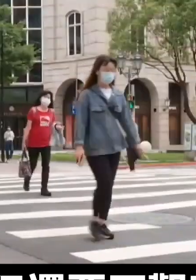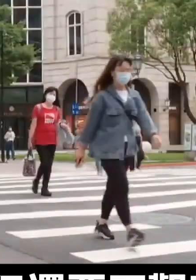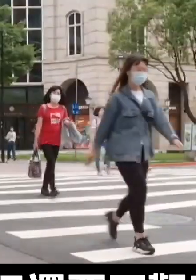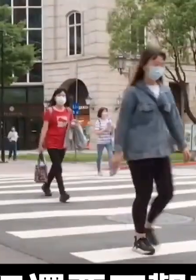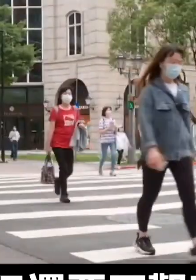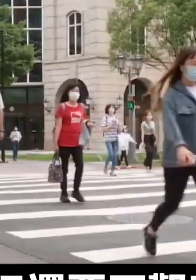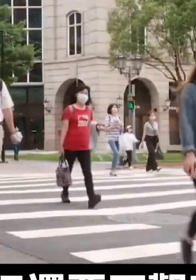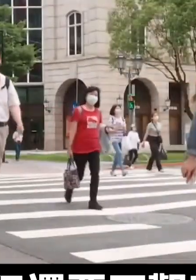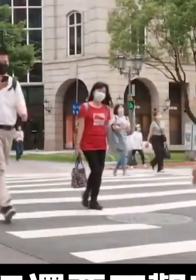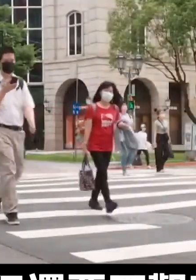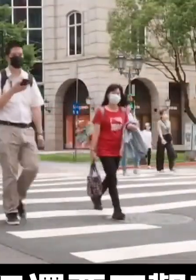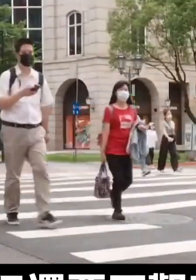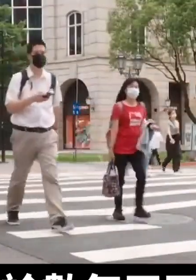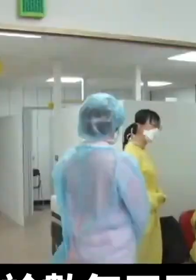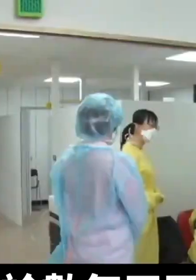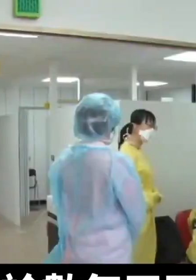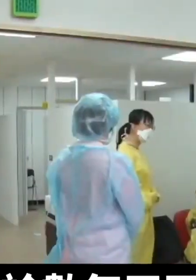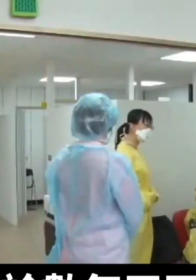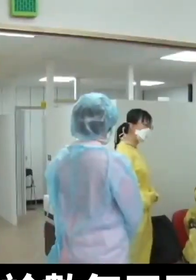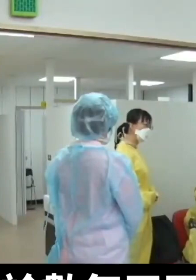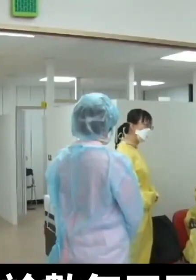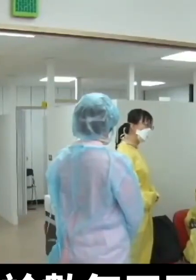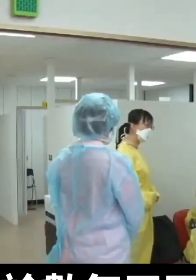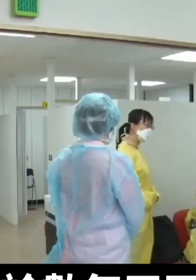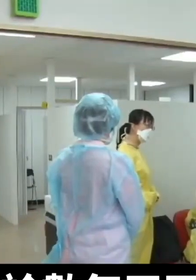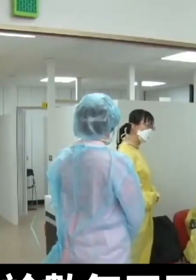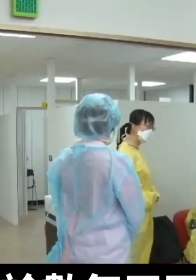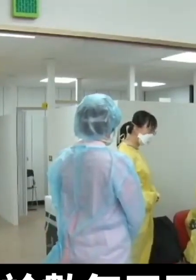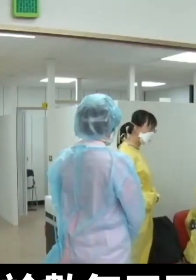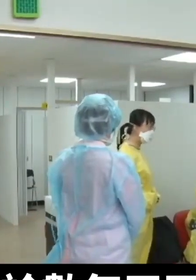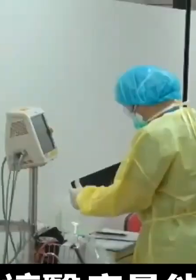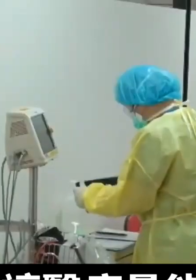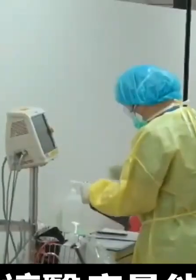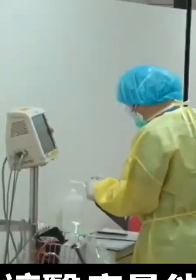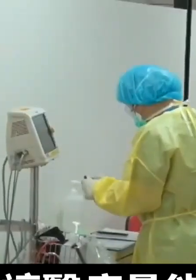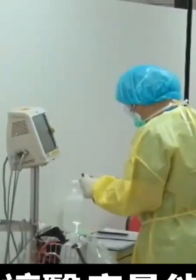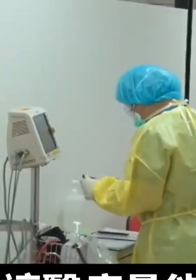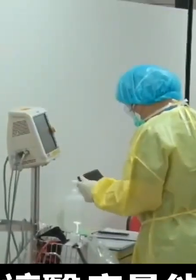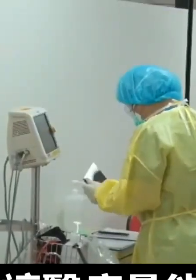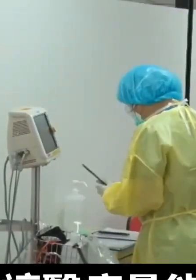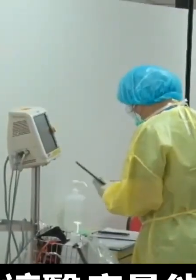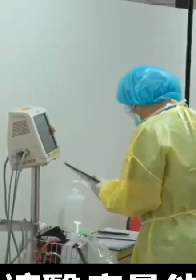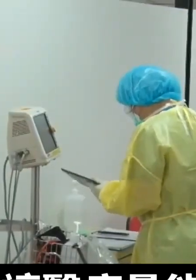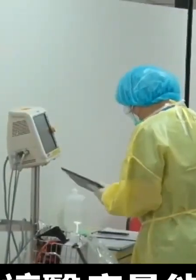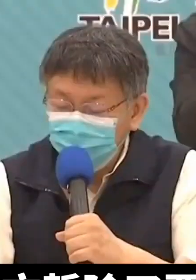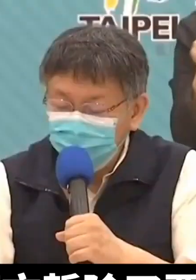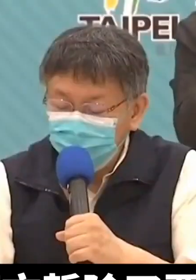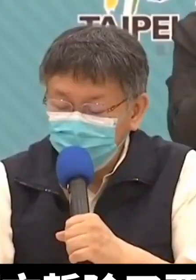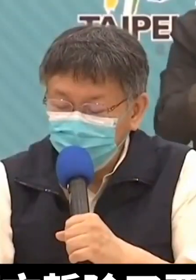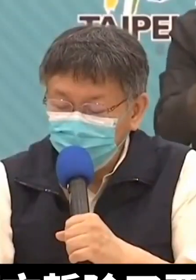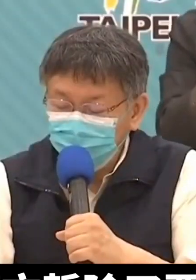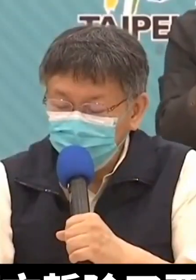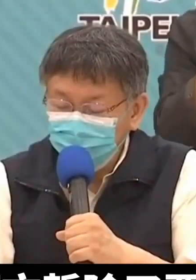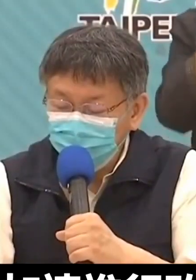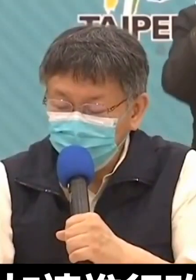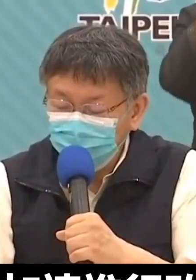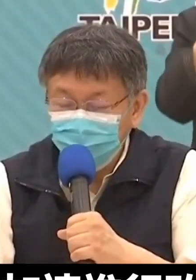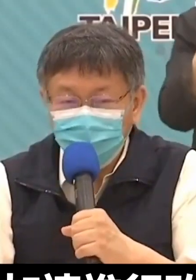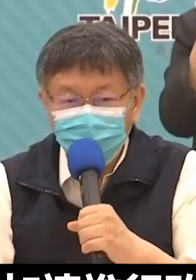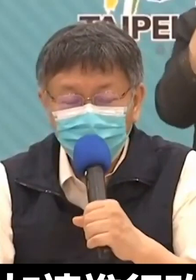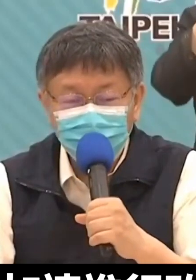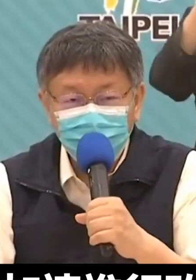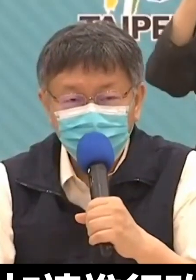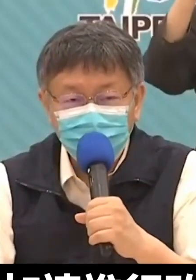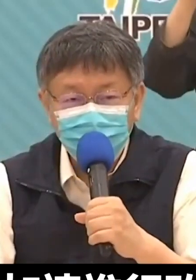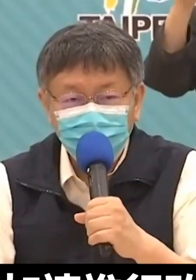的，但还要再观察。不过确诊数每天不断增加，还是让医疗量能吃紧。柯文哲除了要求病房